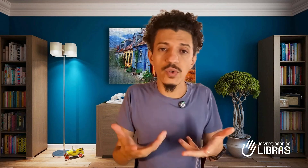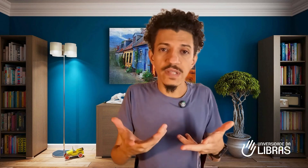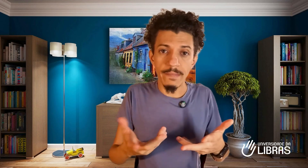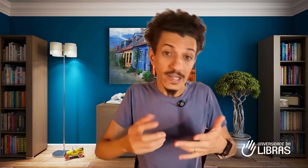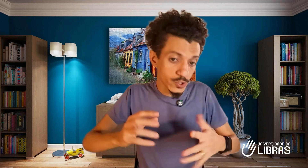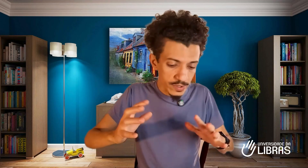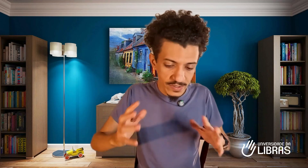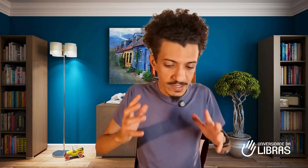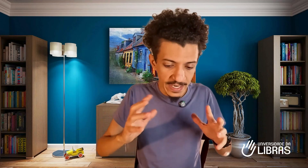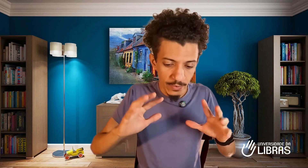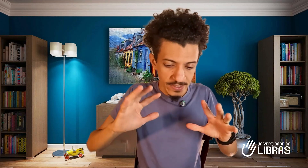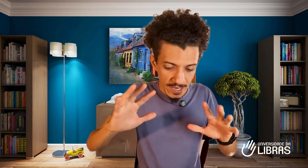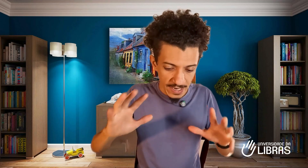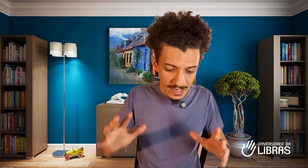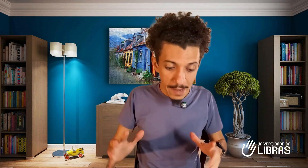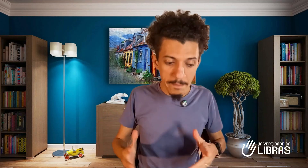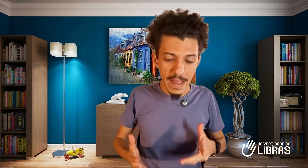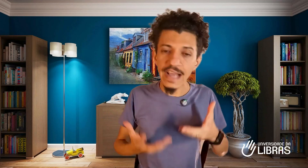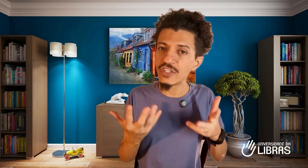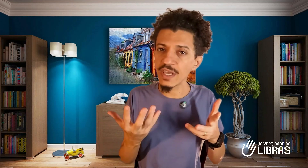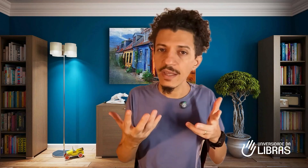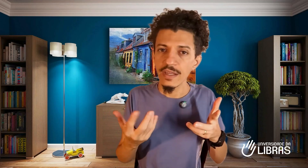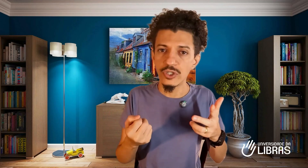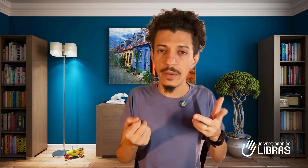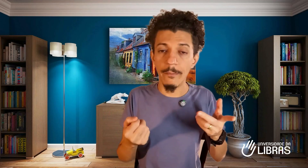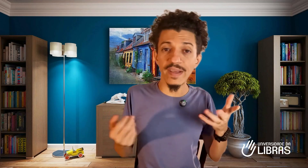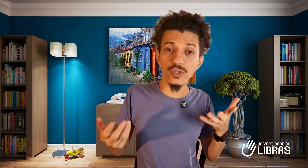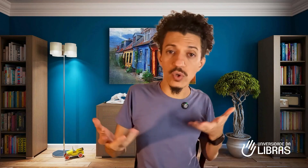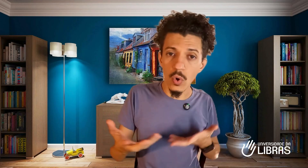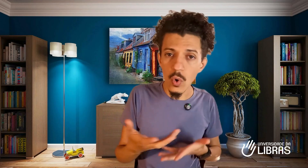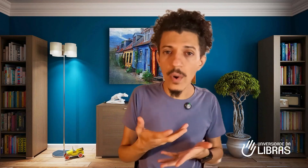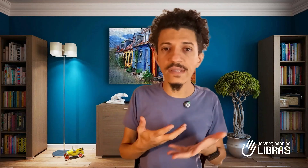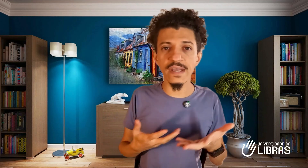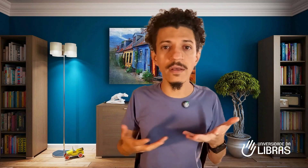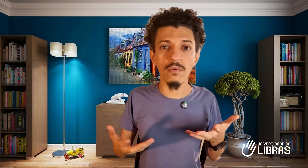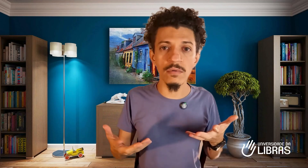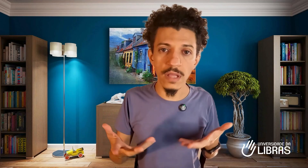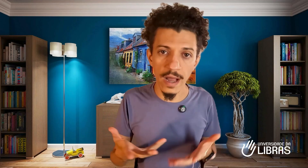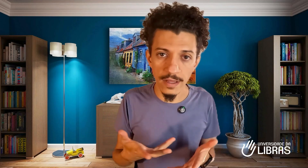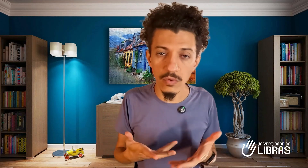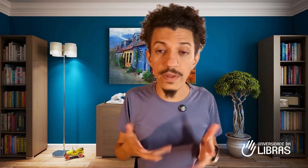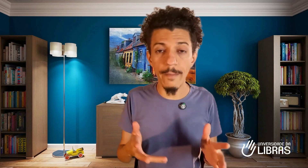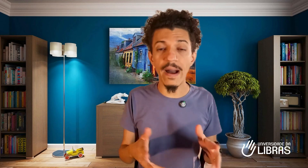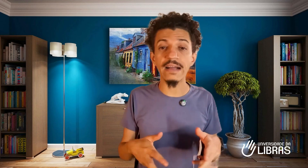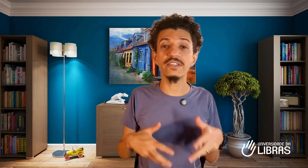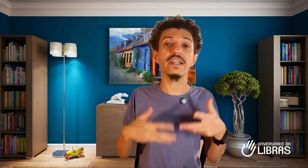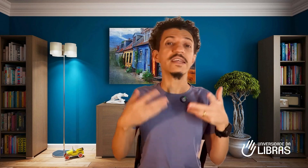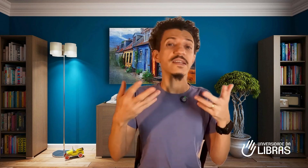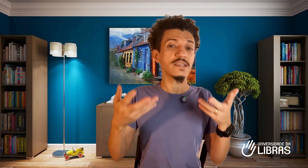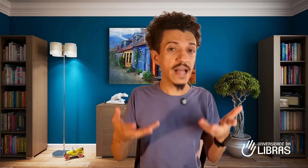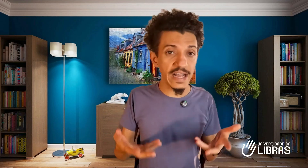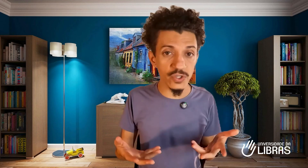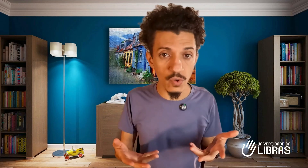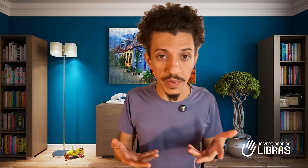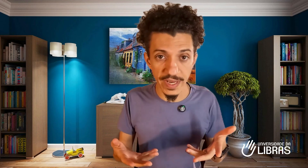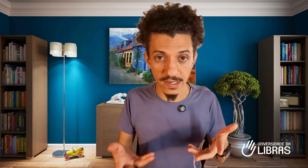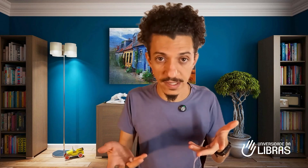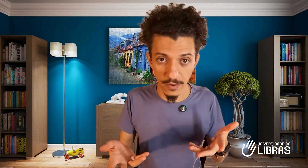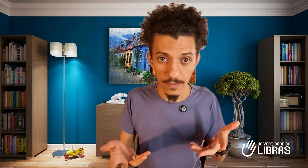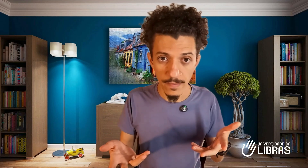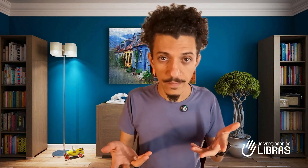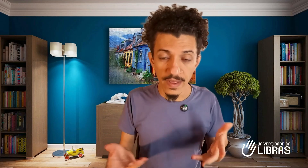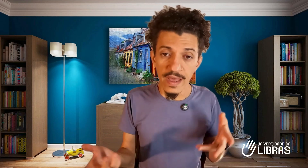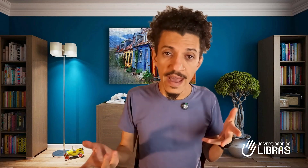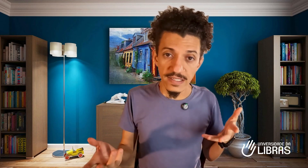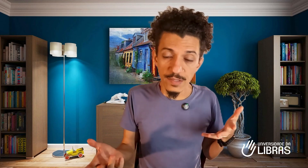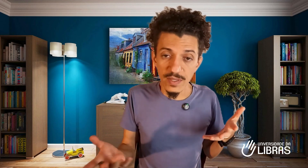vem justamente, todas as línguas, elas emergem de pessoas em contato e a partir da necessidade de